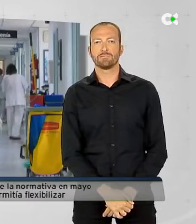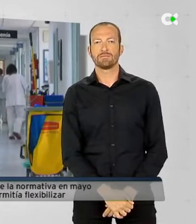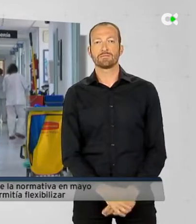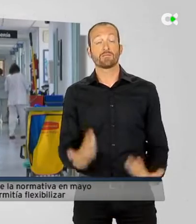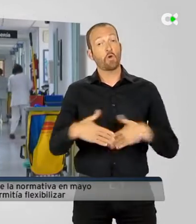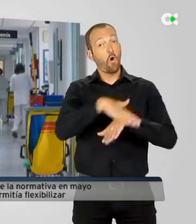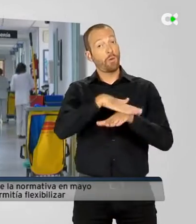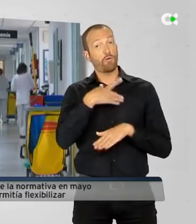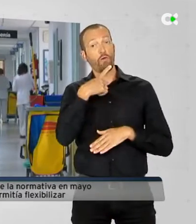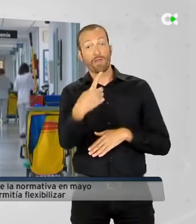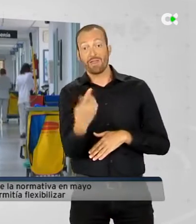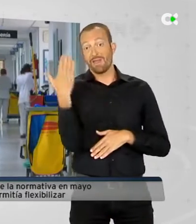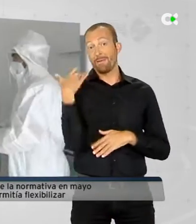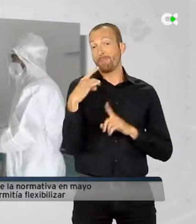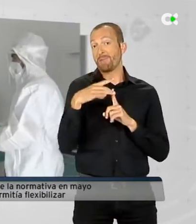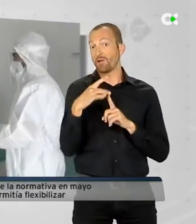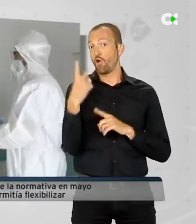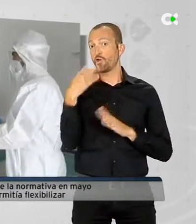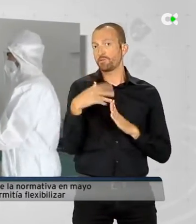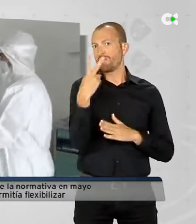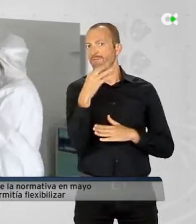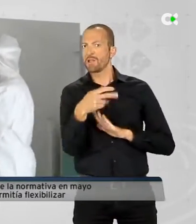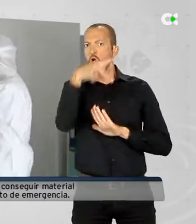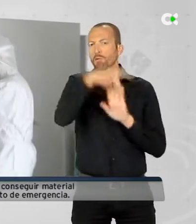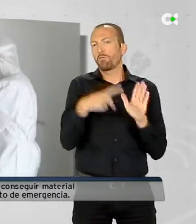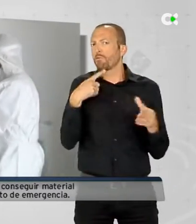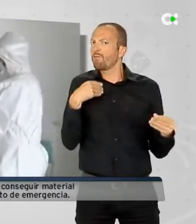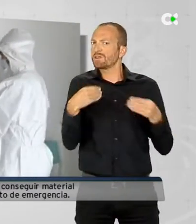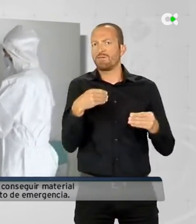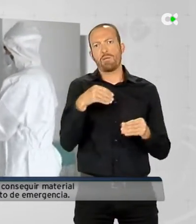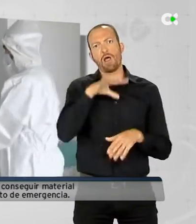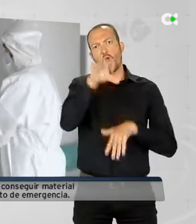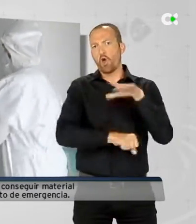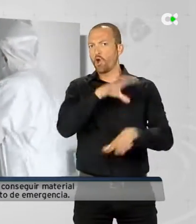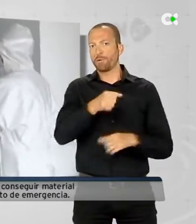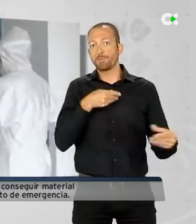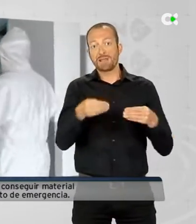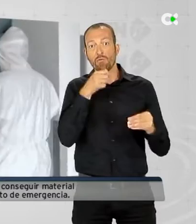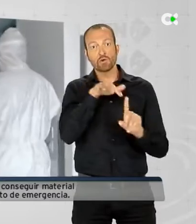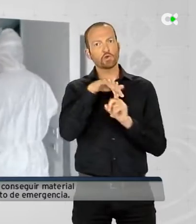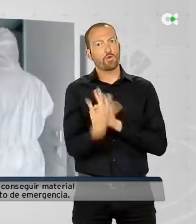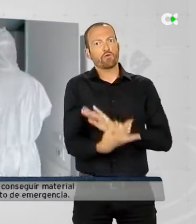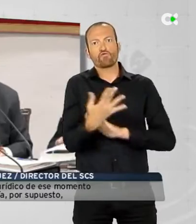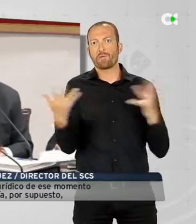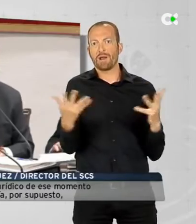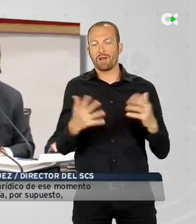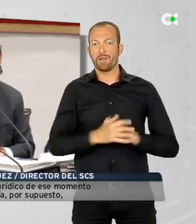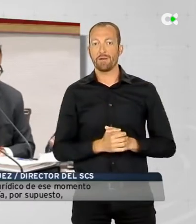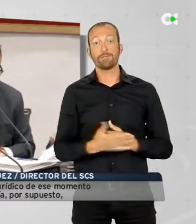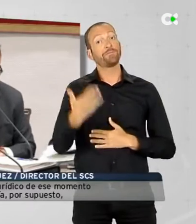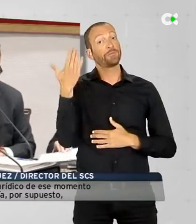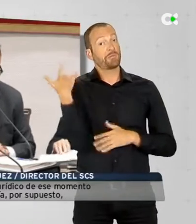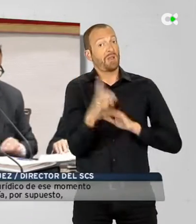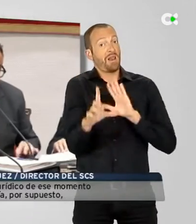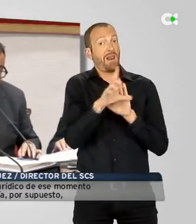Dice el gobierno que la normativa en mayo de 2020 permitía flexibilizar acciones para conseguir material en un contexto de emergencia. El ordenamiento jurídico de ese